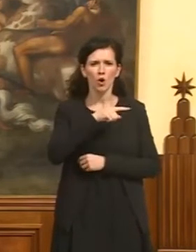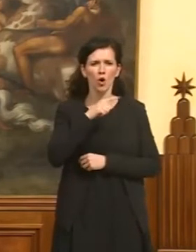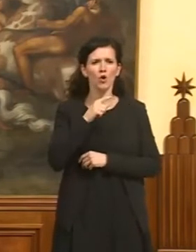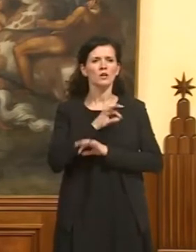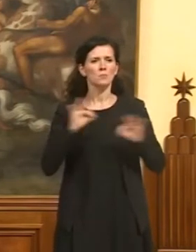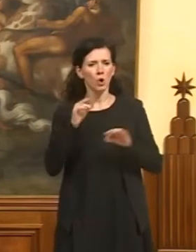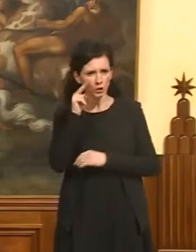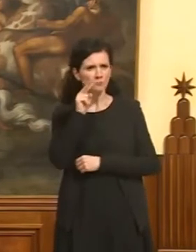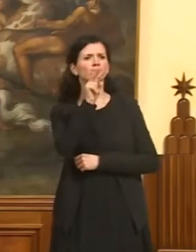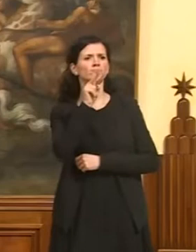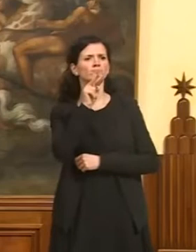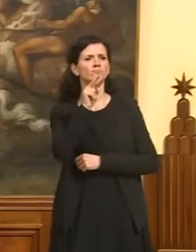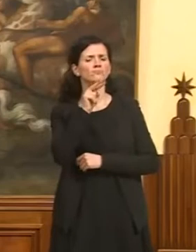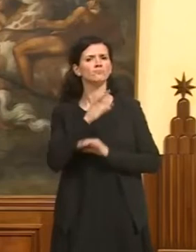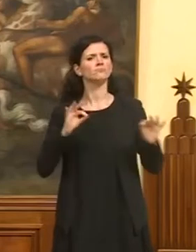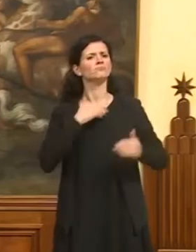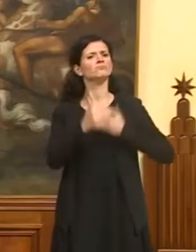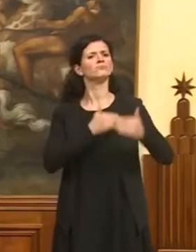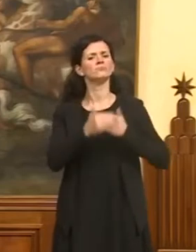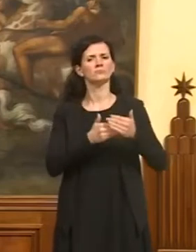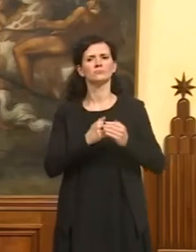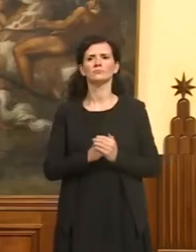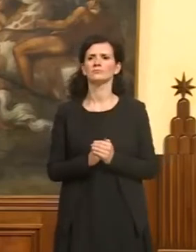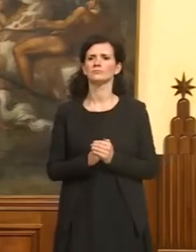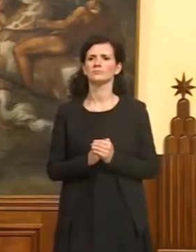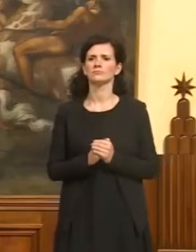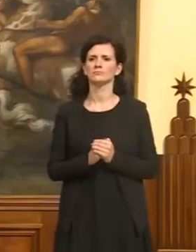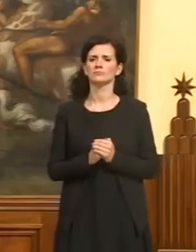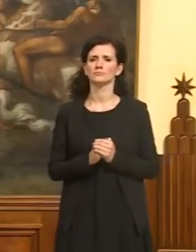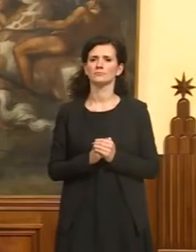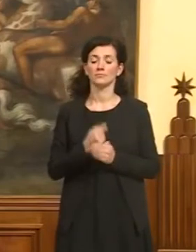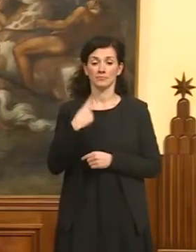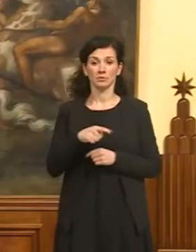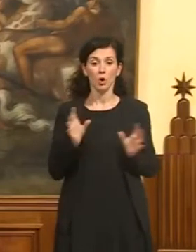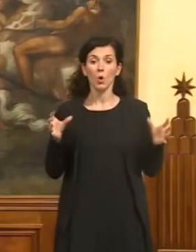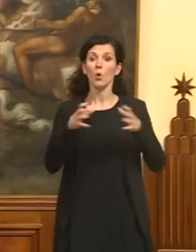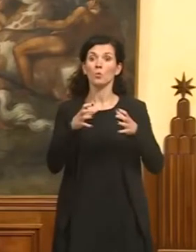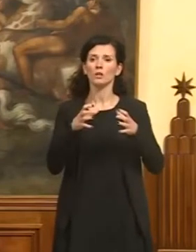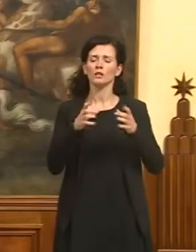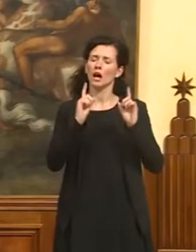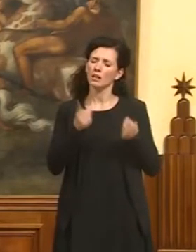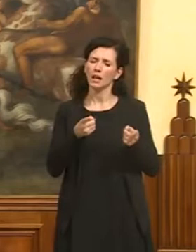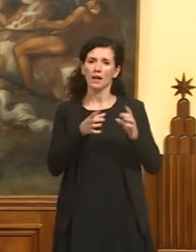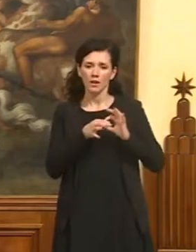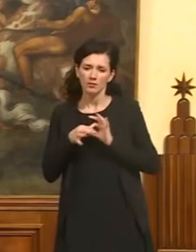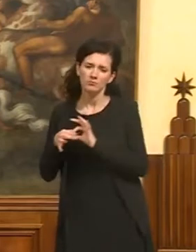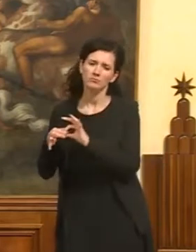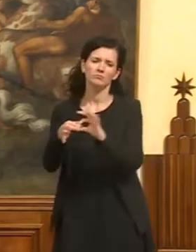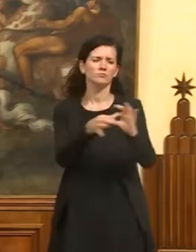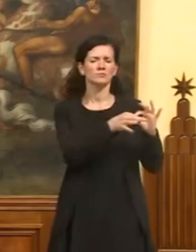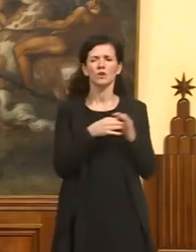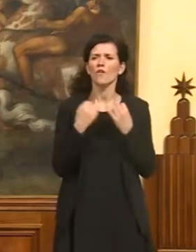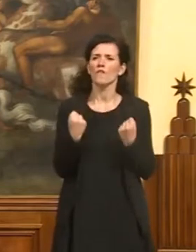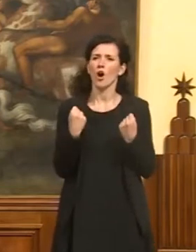ripartire quanto prima. Mai come ora la nostra comunità deve stringersi forte come